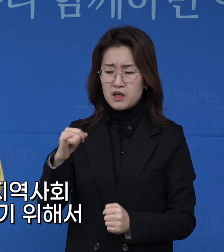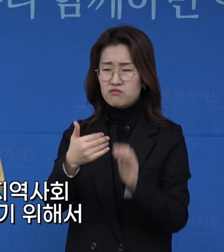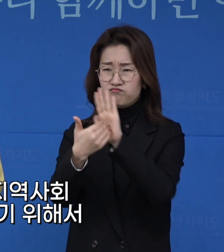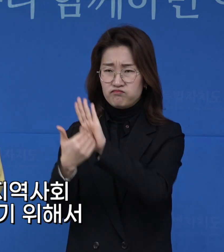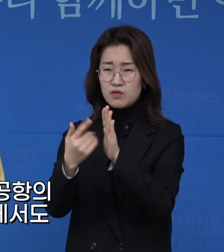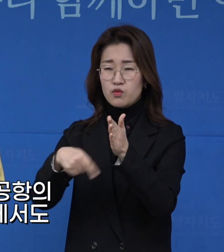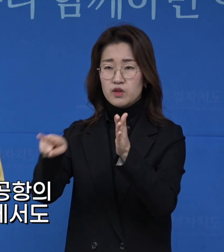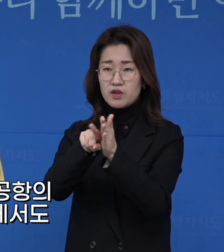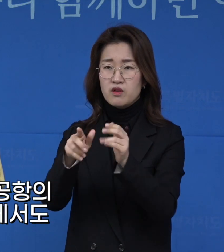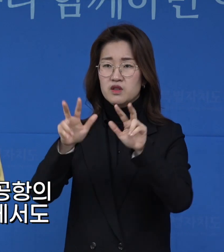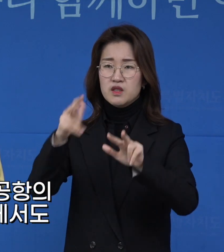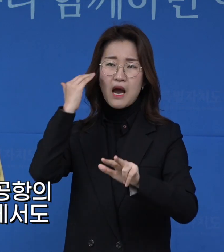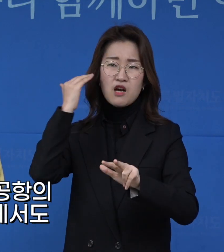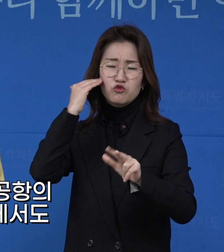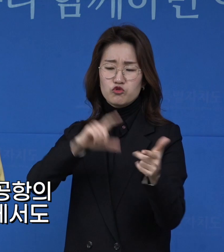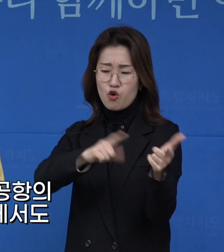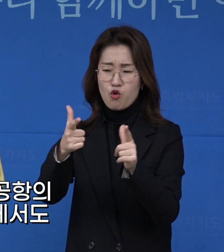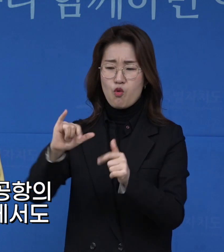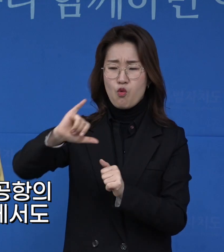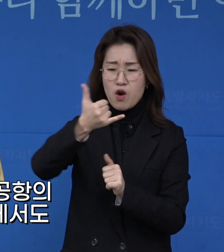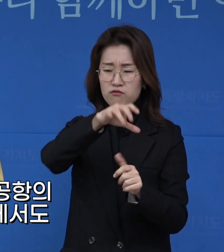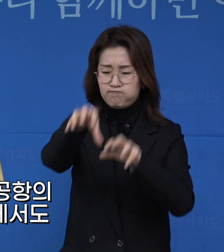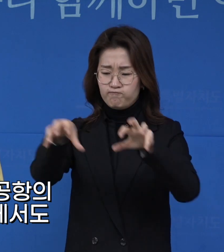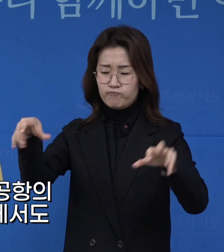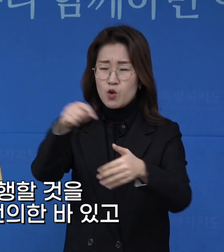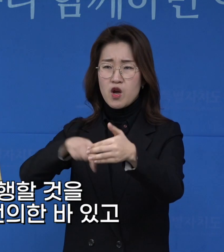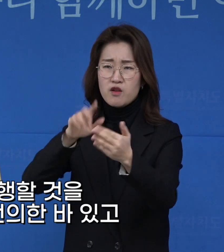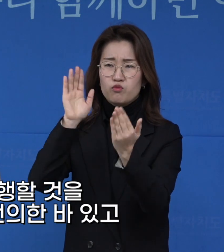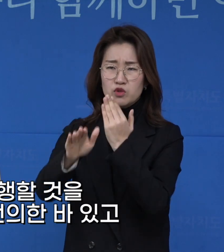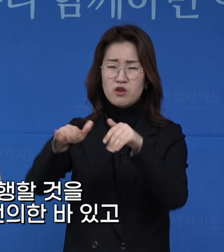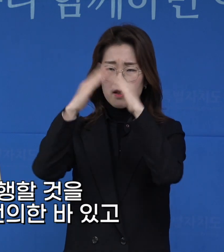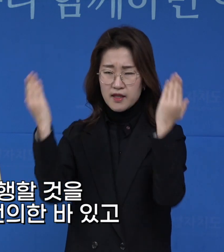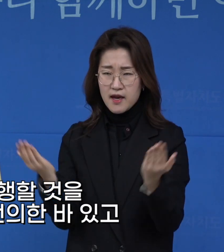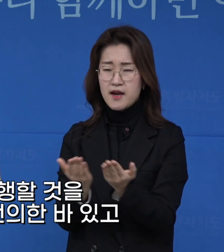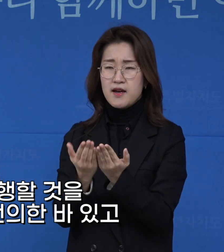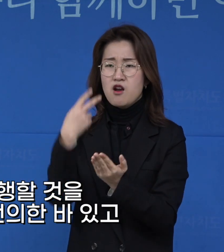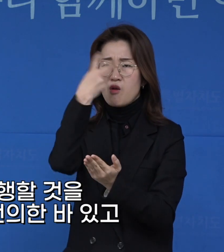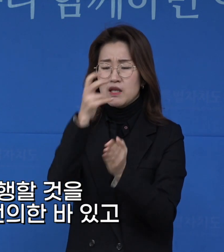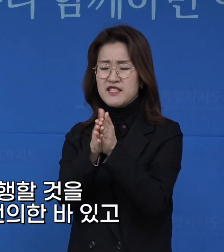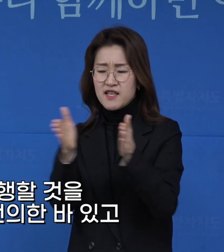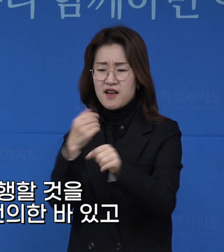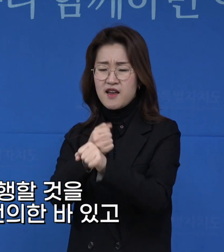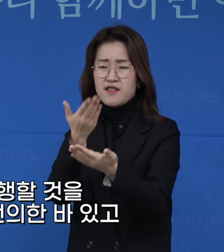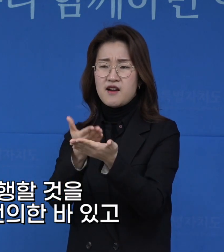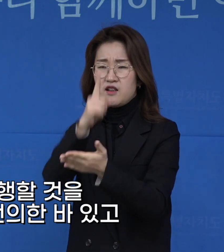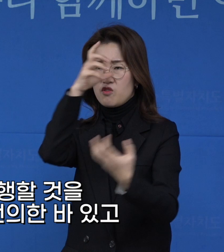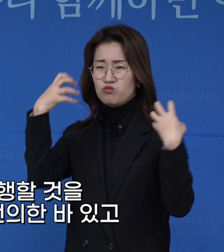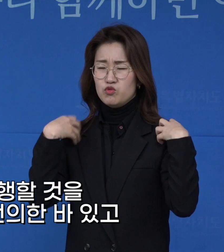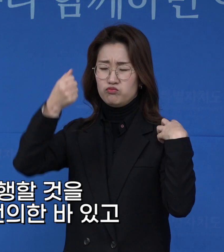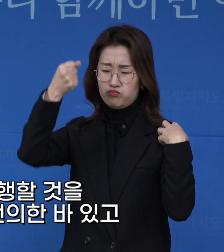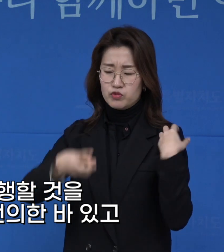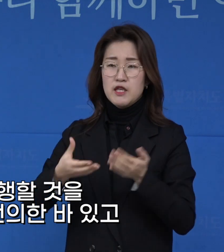위해서 국내 여러 공항에 출발지점에서 도 관련 검사를 시행할 것을 정부에 여러 차례